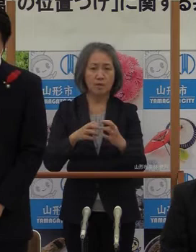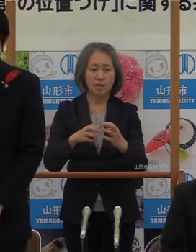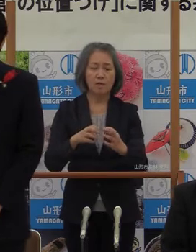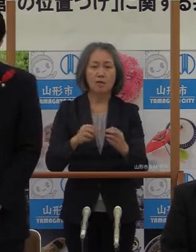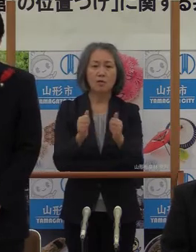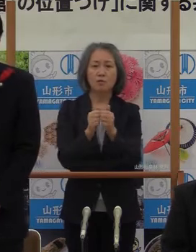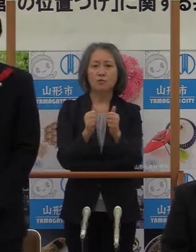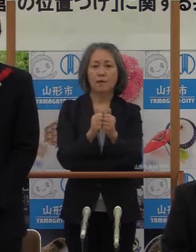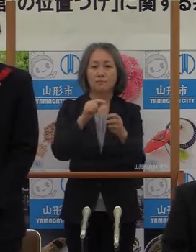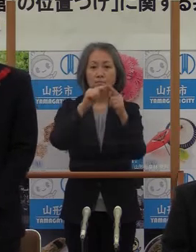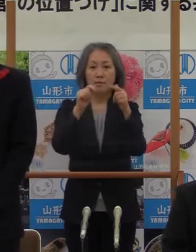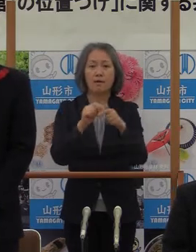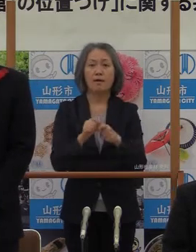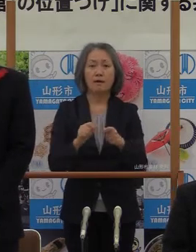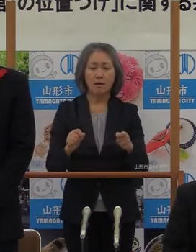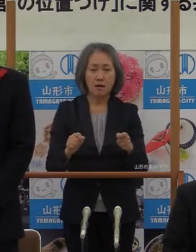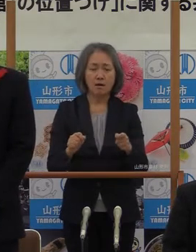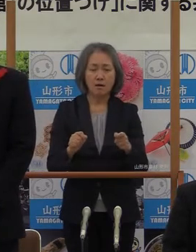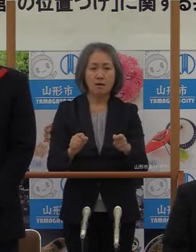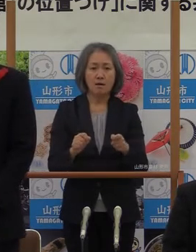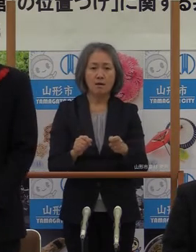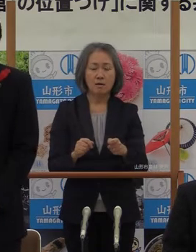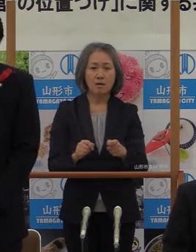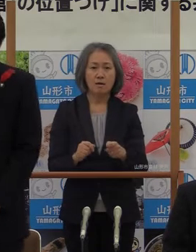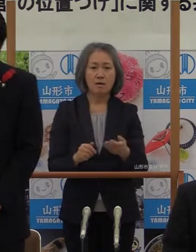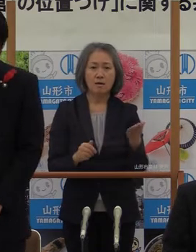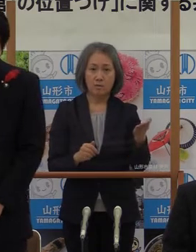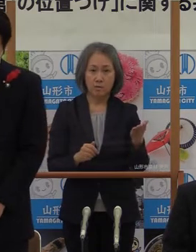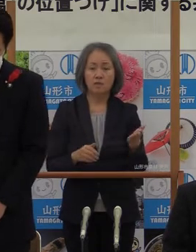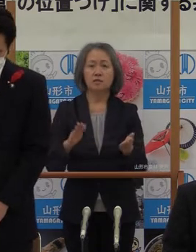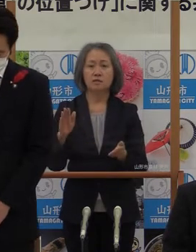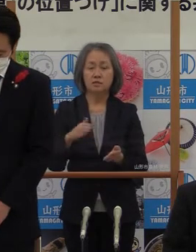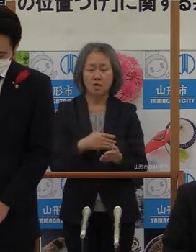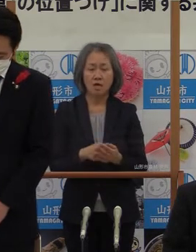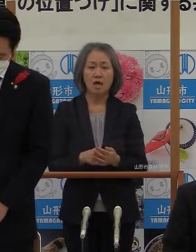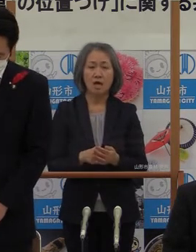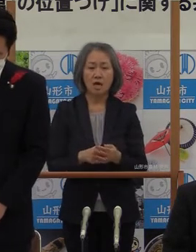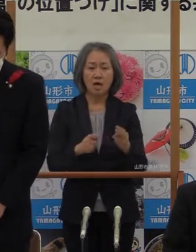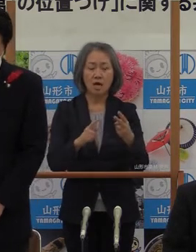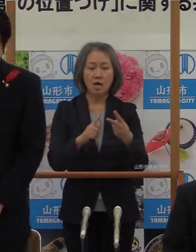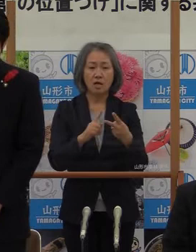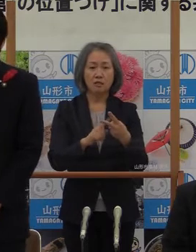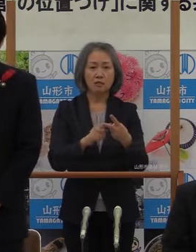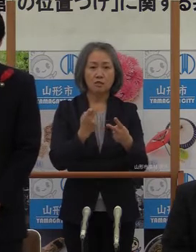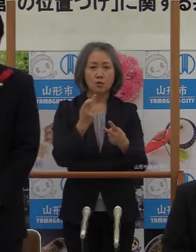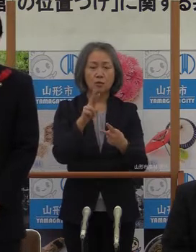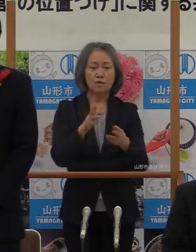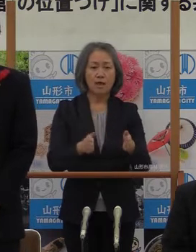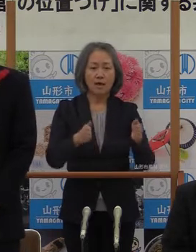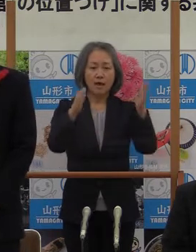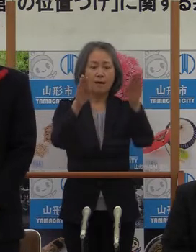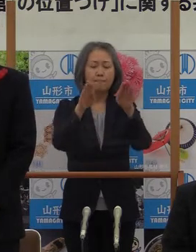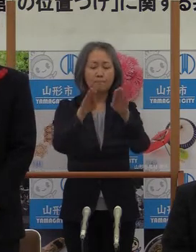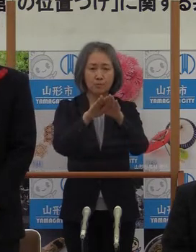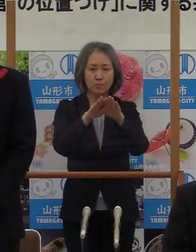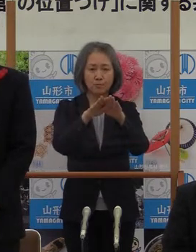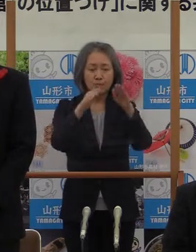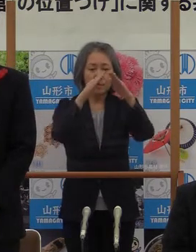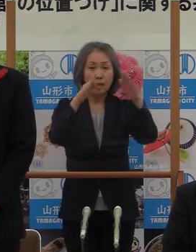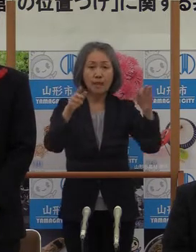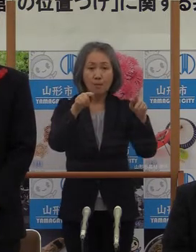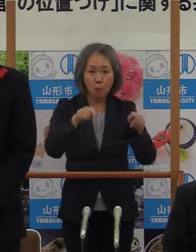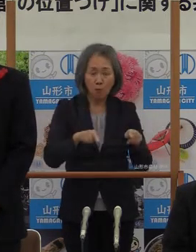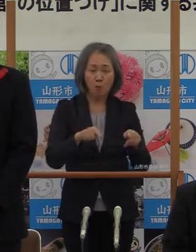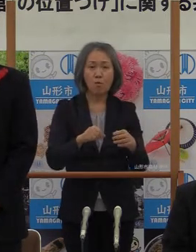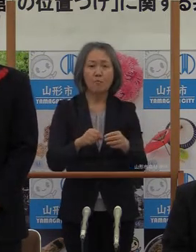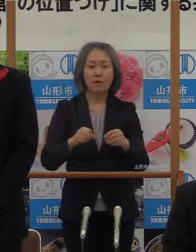果、沢渡氏から千歳館の建物および庭木等を山形市に寄付をし